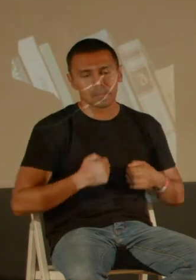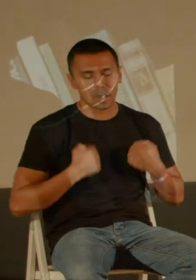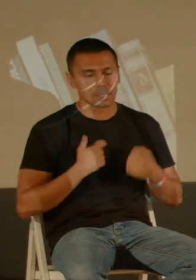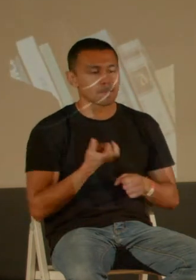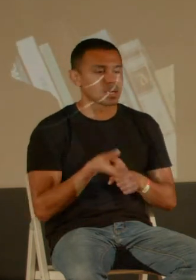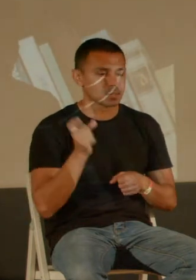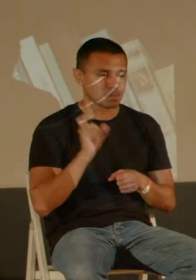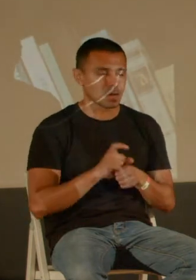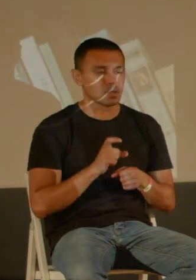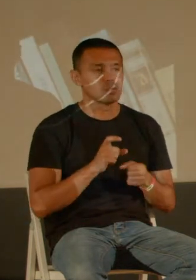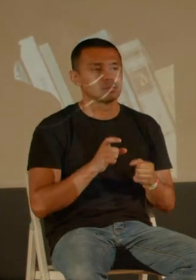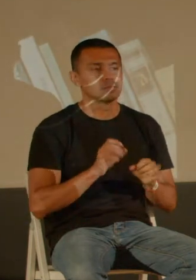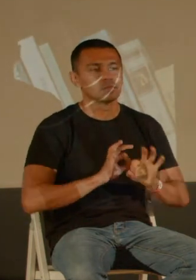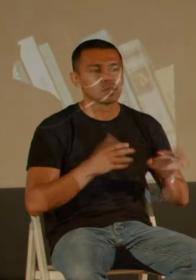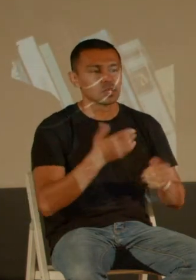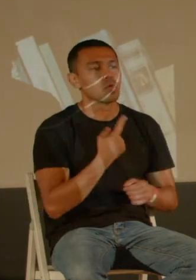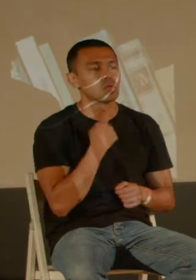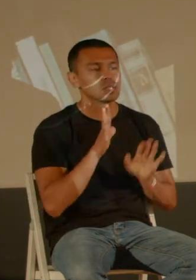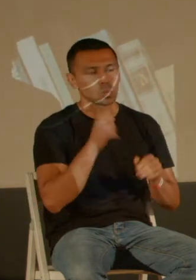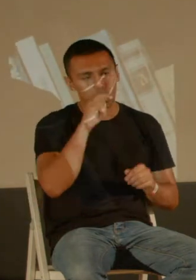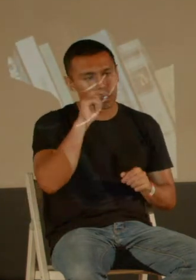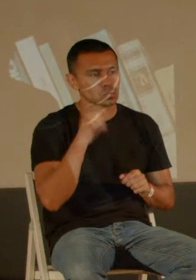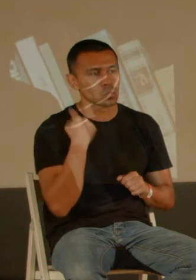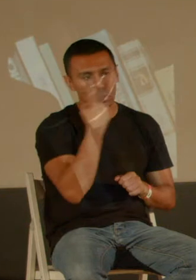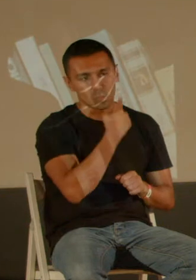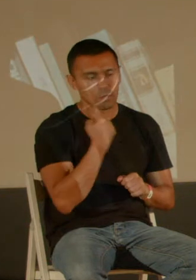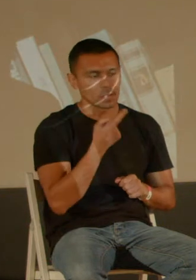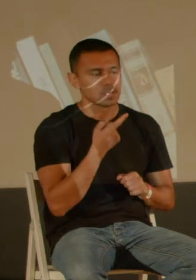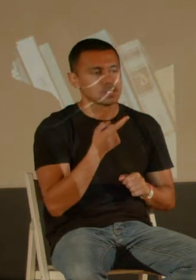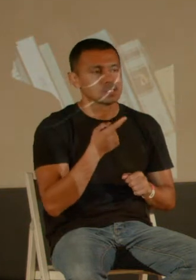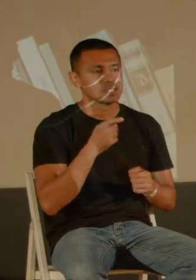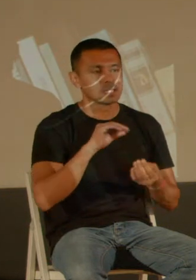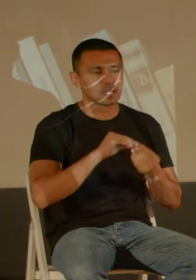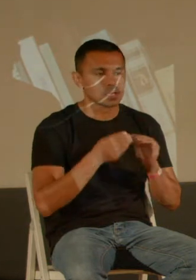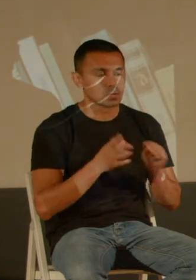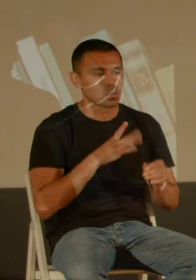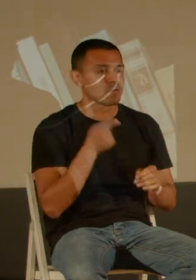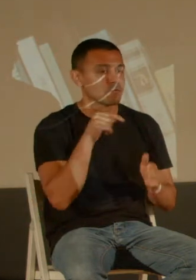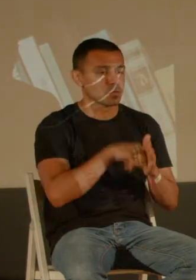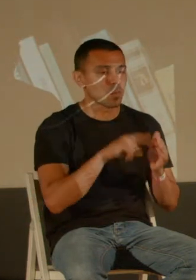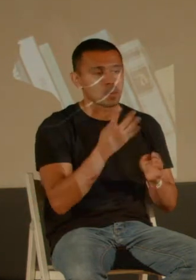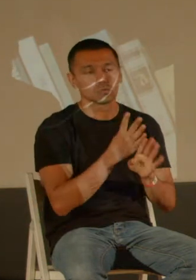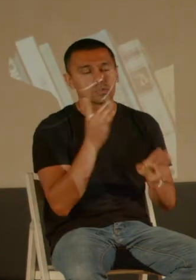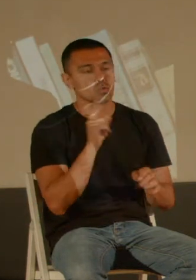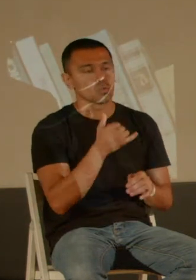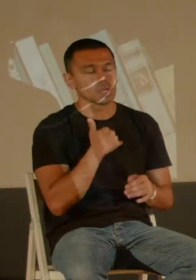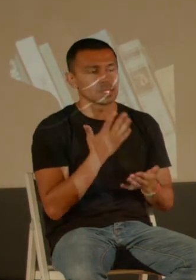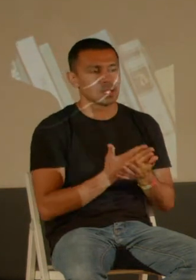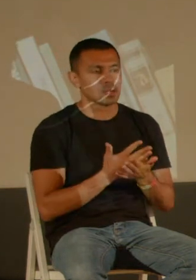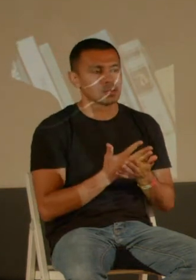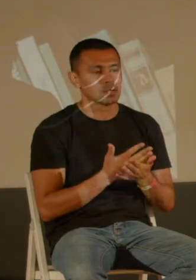намагалася максимально відтворити її голос тільки українською мовою. І складність була в тому, по-перше, в тому, що в нас є